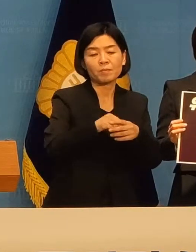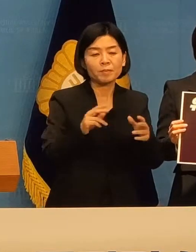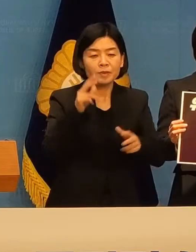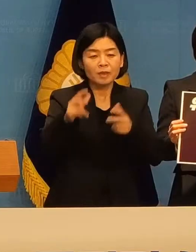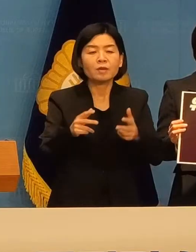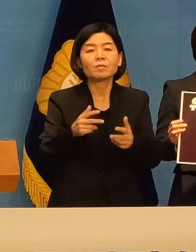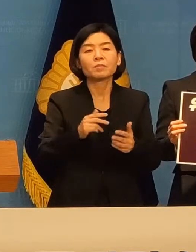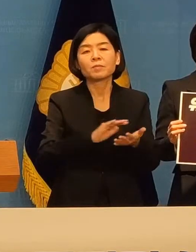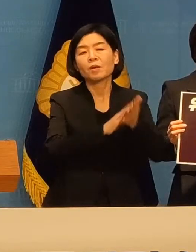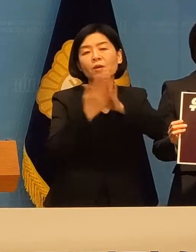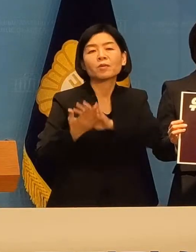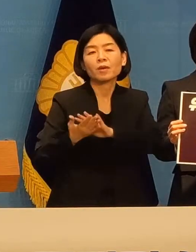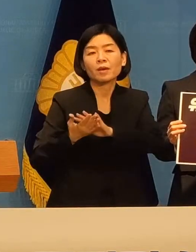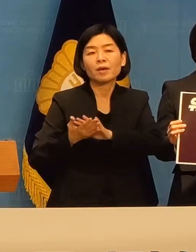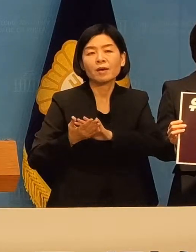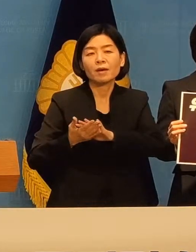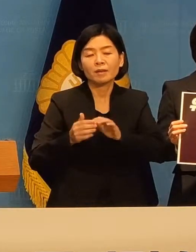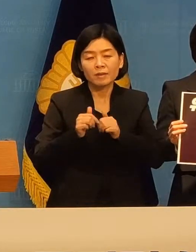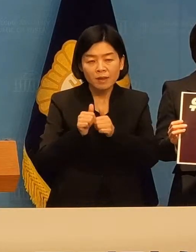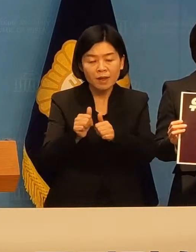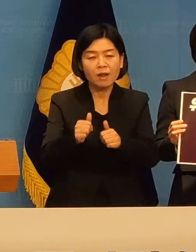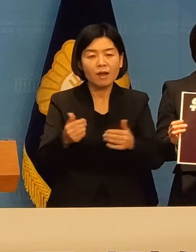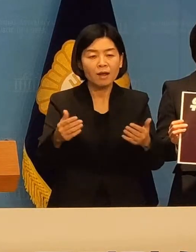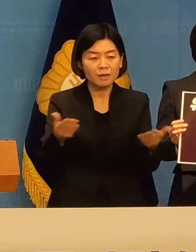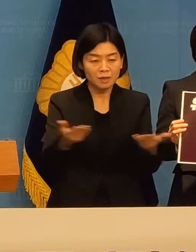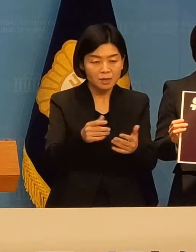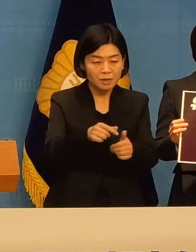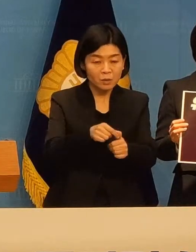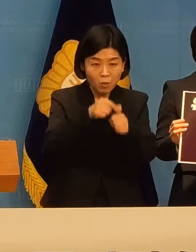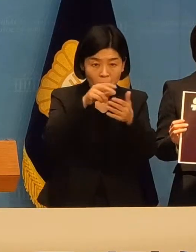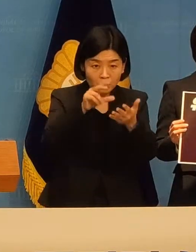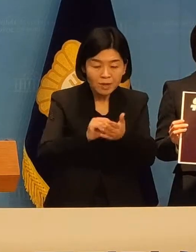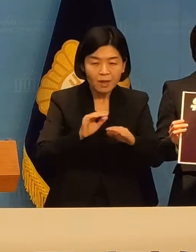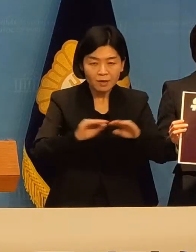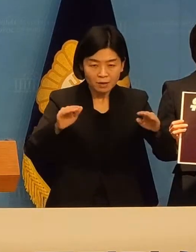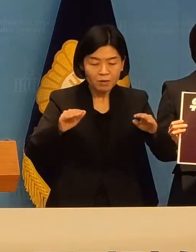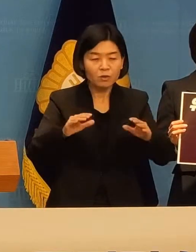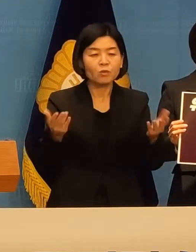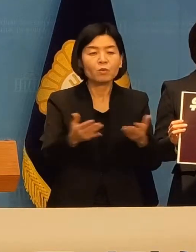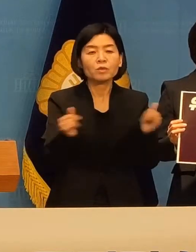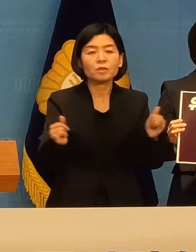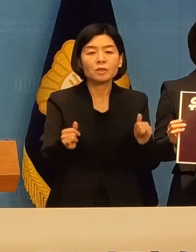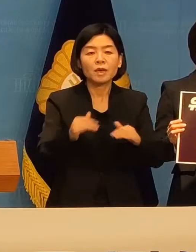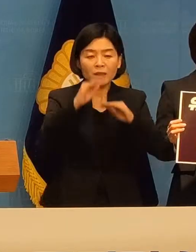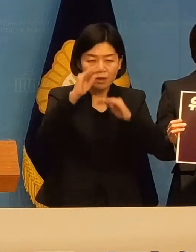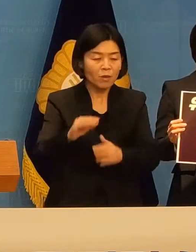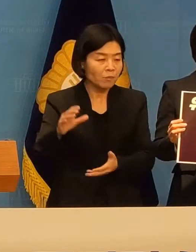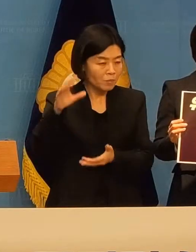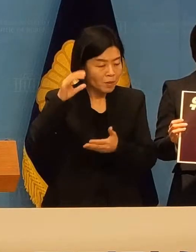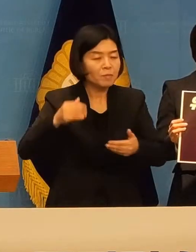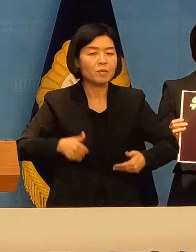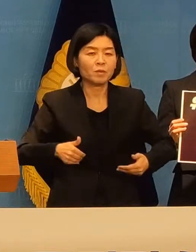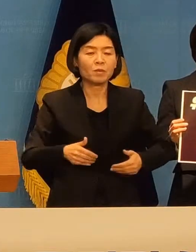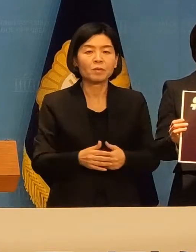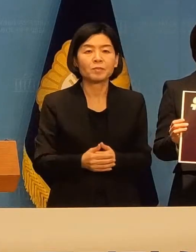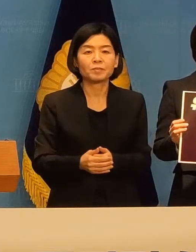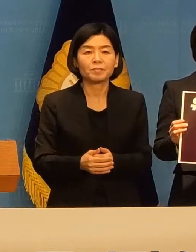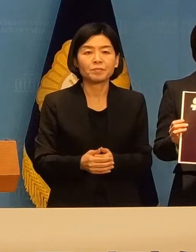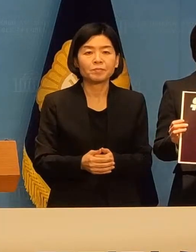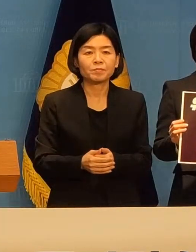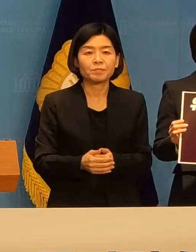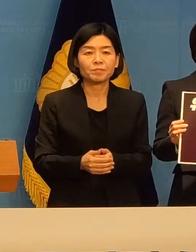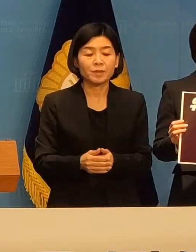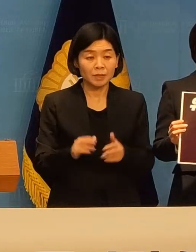대응해야 하고 사회적 대화에도 참여해 노동자들의 이야기를 들어야 합니다. 네, 이후 발언은 정혜경